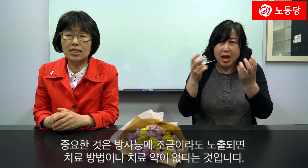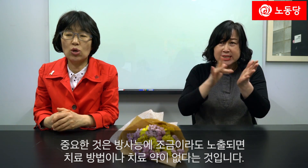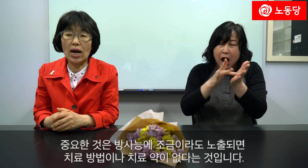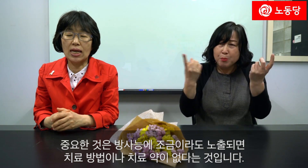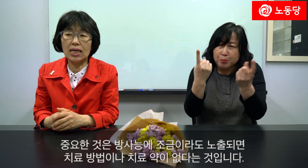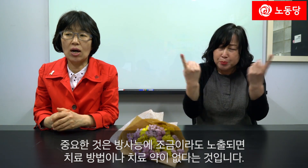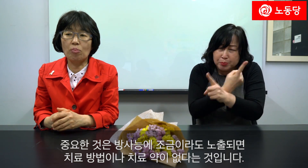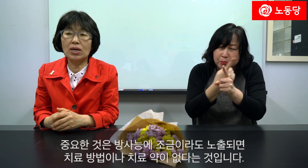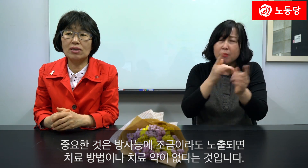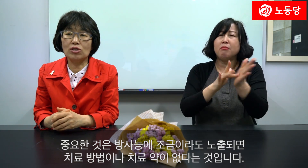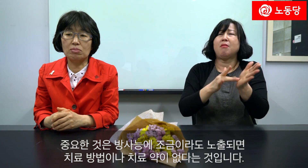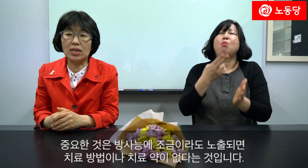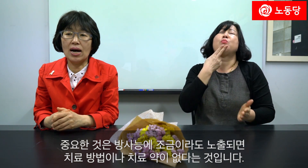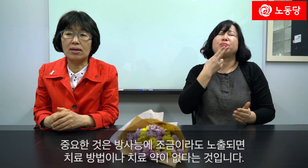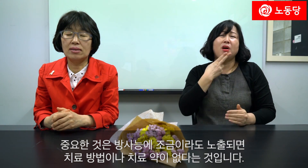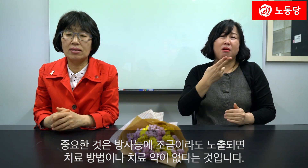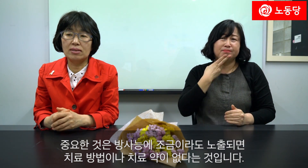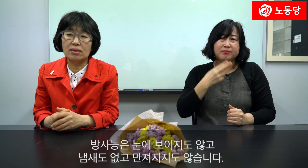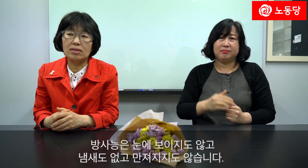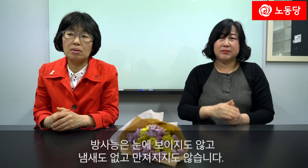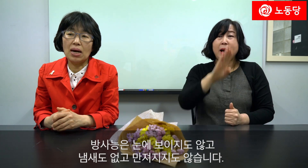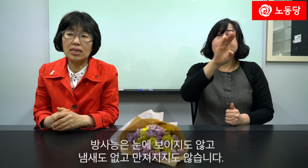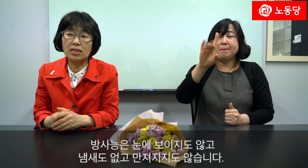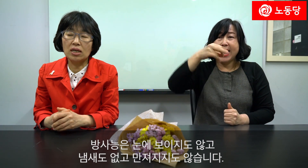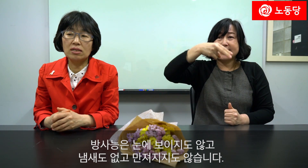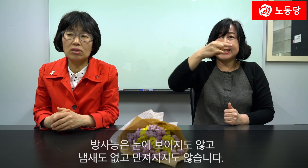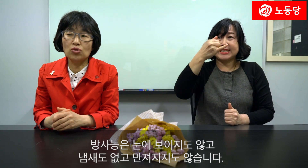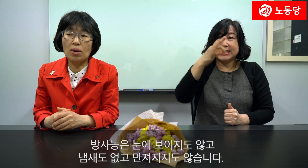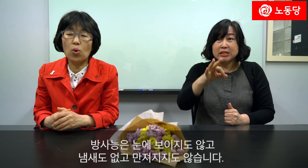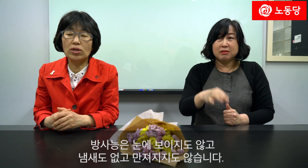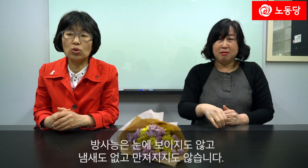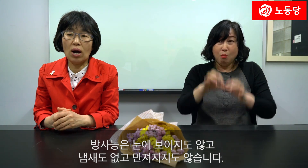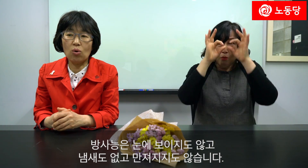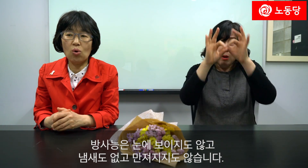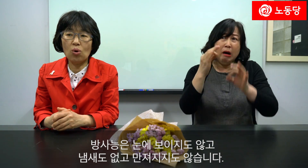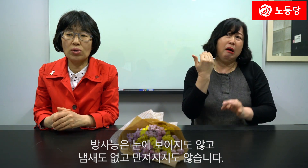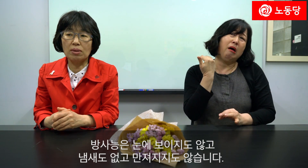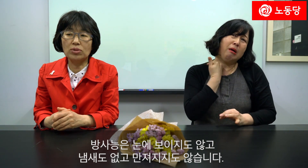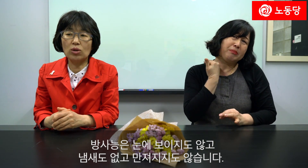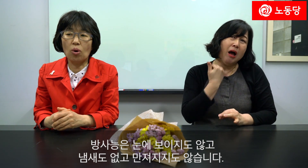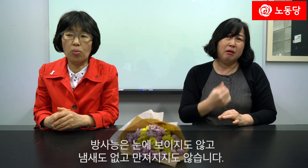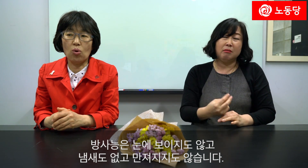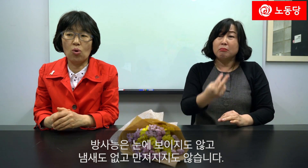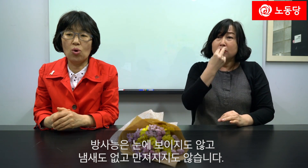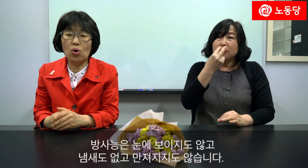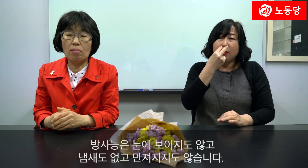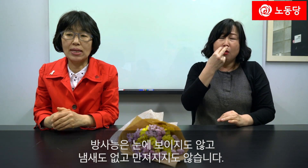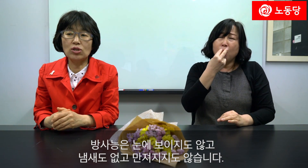방법이나 치료약이 없다는 것입니다. 방사능은 눈에 보이지도 않고 냄새도